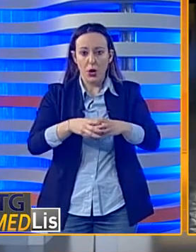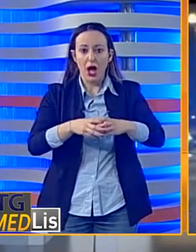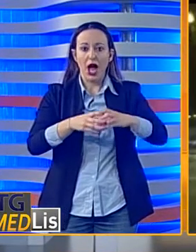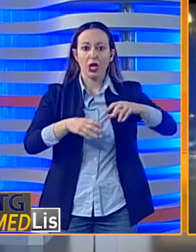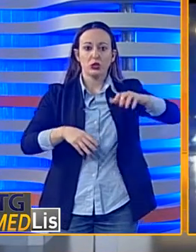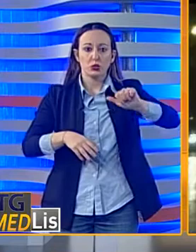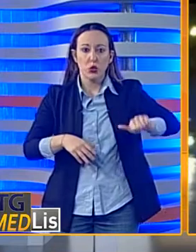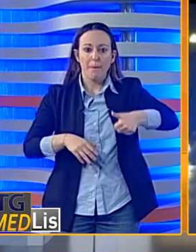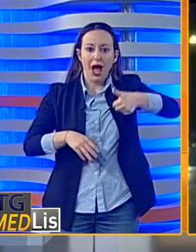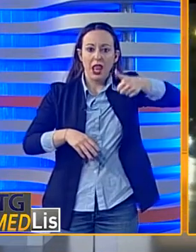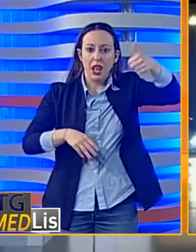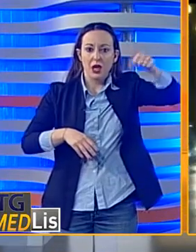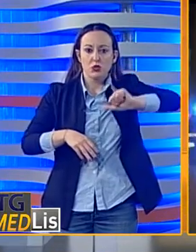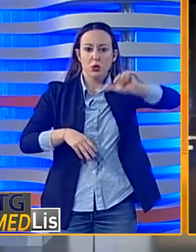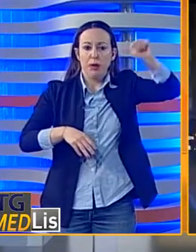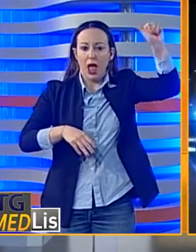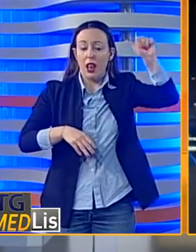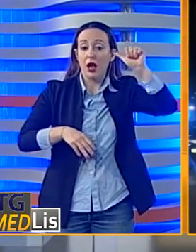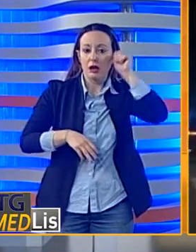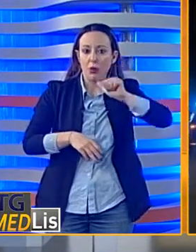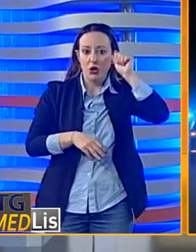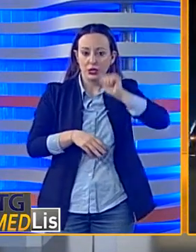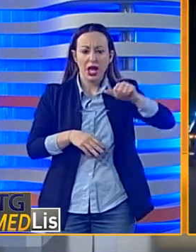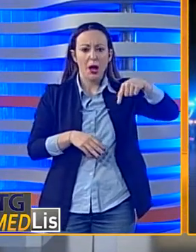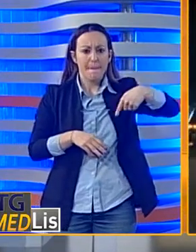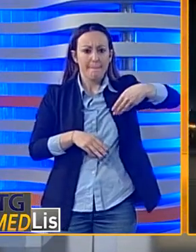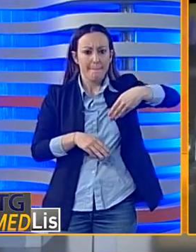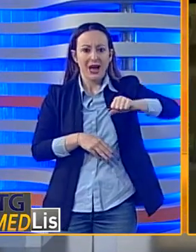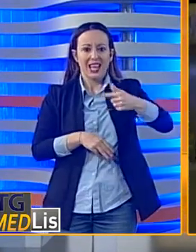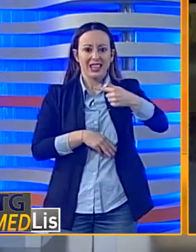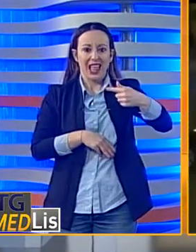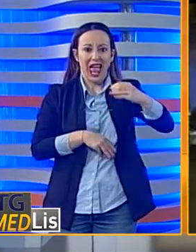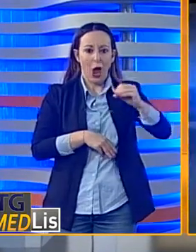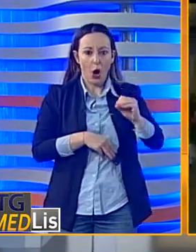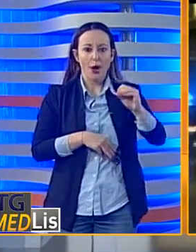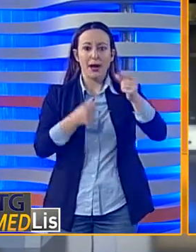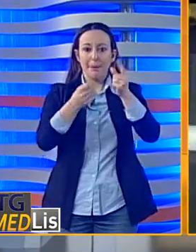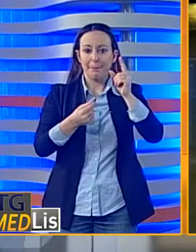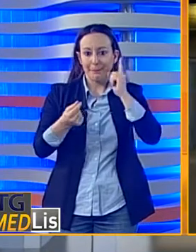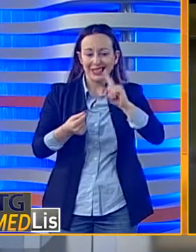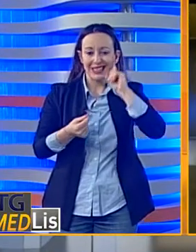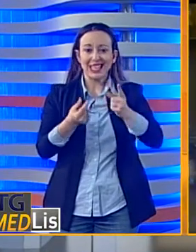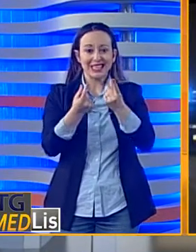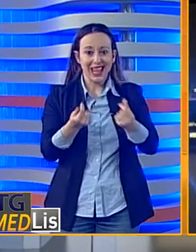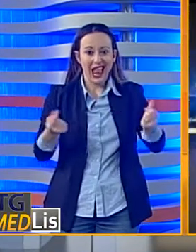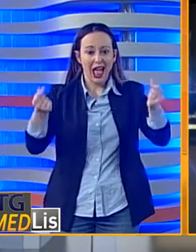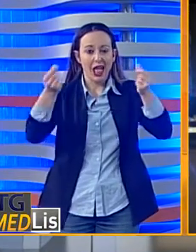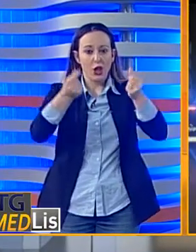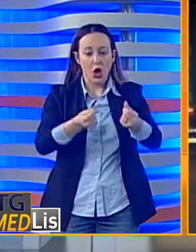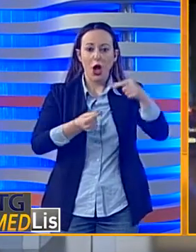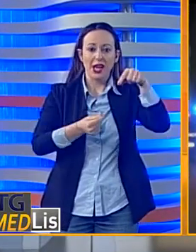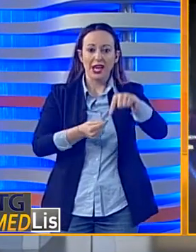di fiancheggiatori del super boss latitante Matteo Messina Denaro. Sono